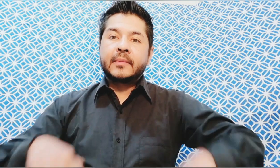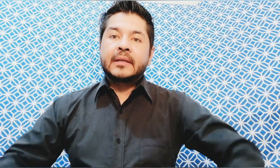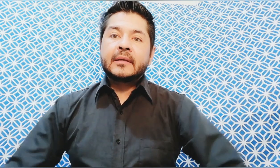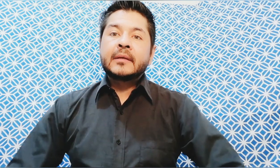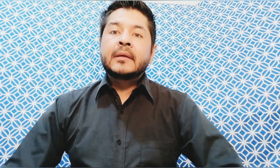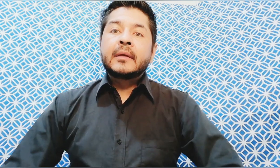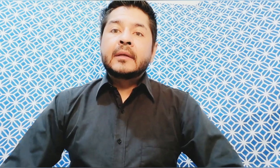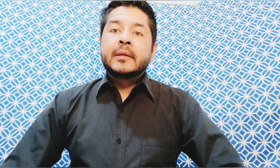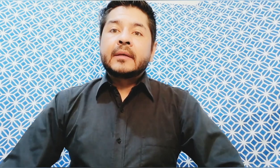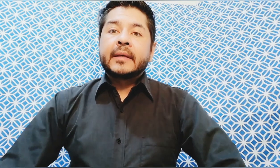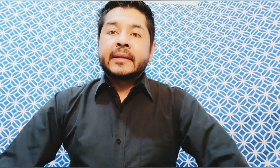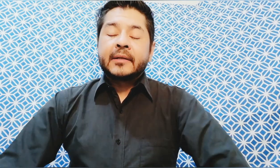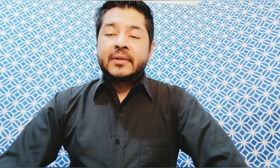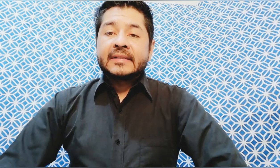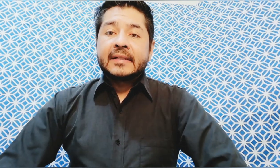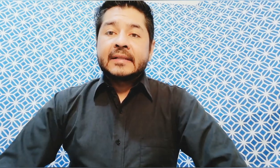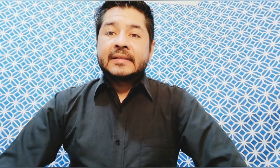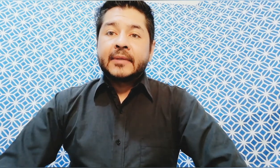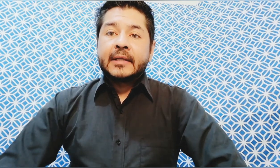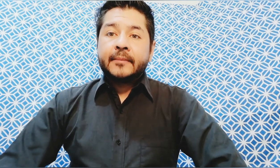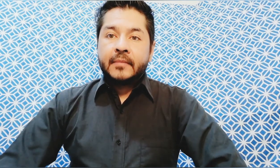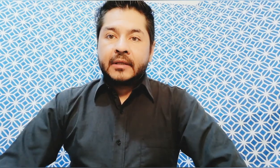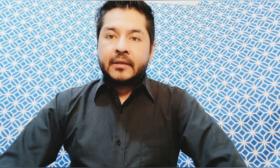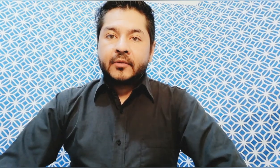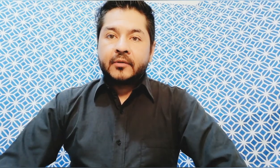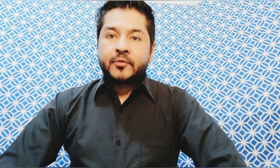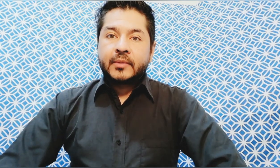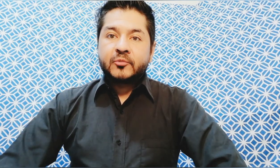¿vale? Que tengan una excelente semana y bueno, pues vamos a